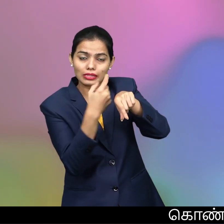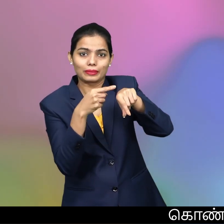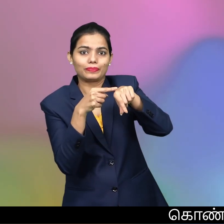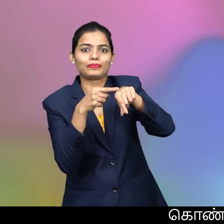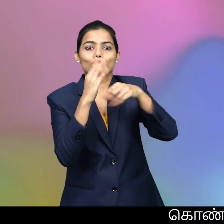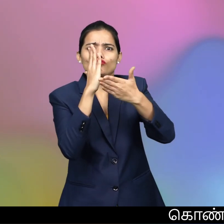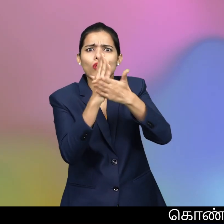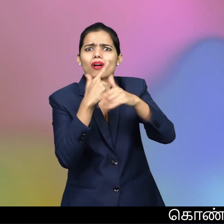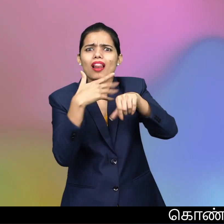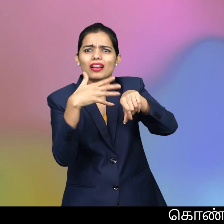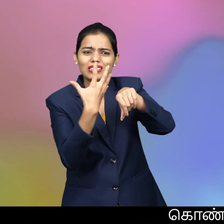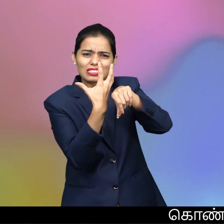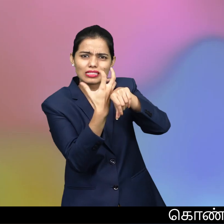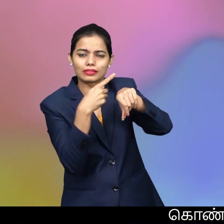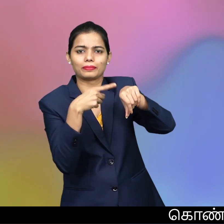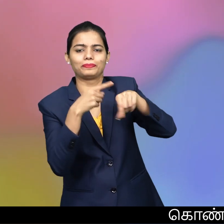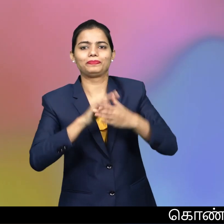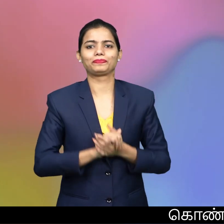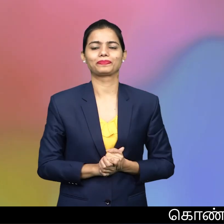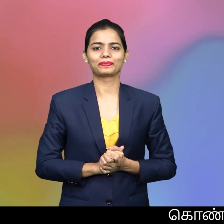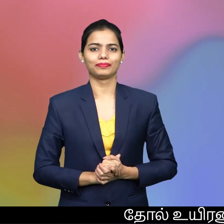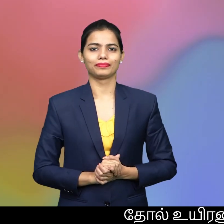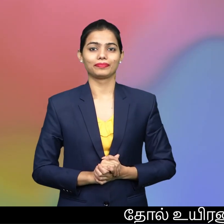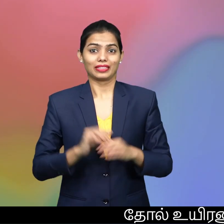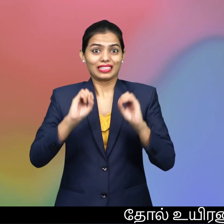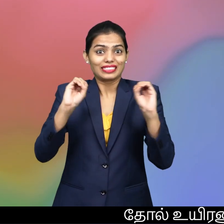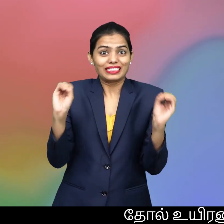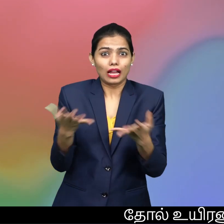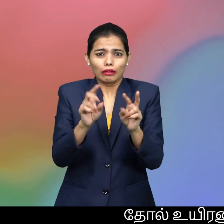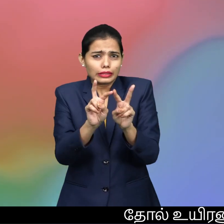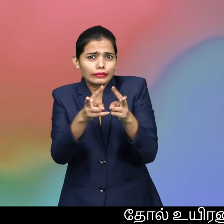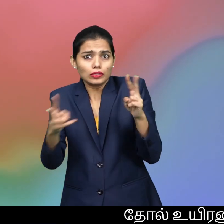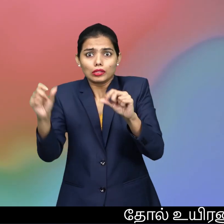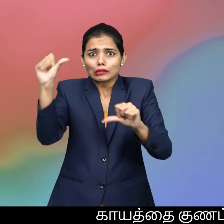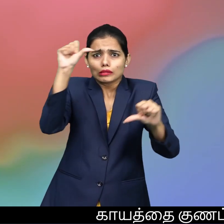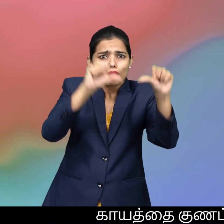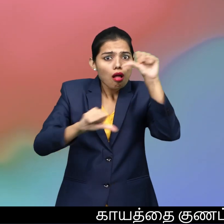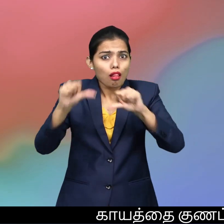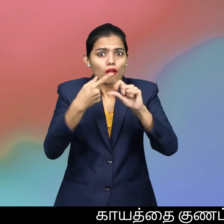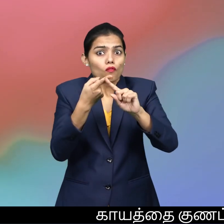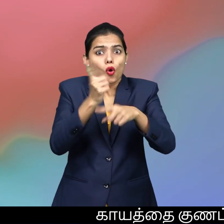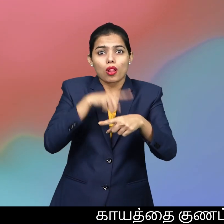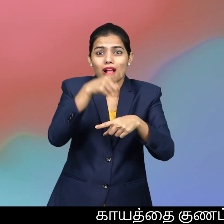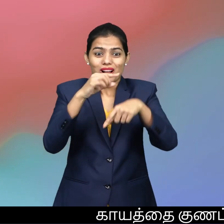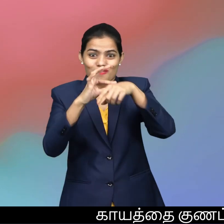தோல் உயிரணுக்களை பிரித்து காயத்தை குணப்படுத்த தூண்டுகிறது.